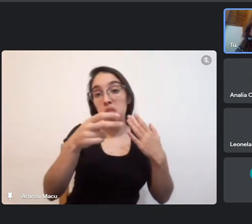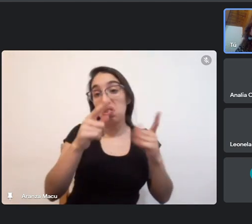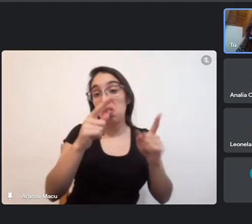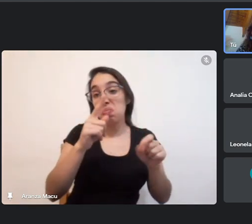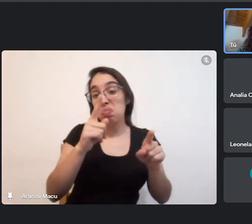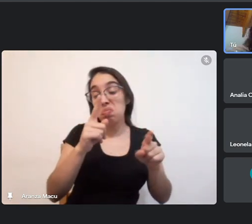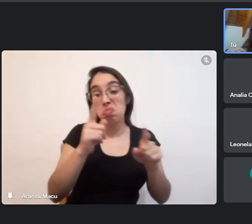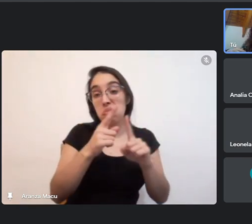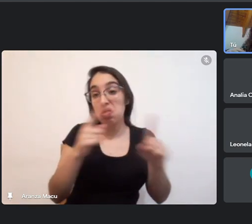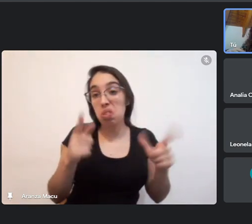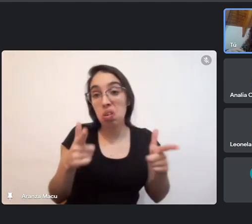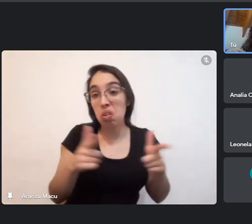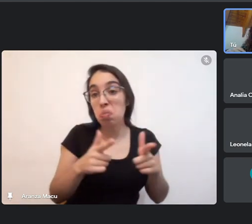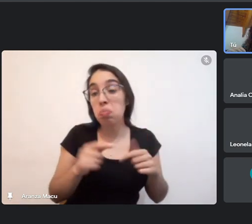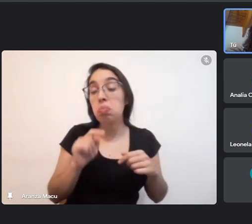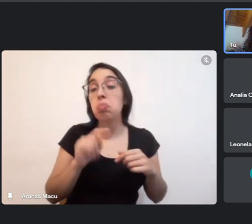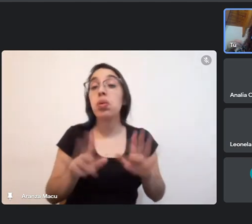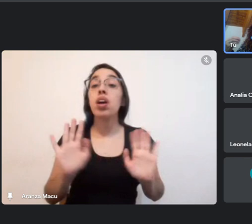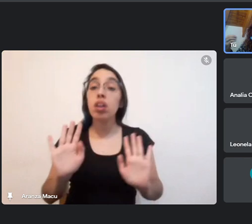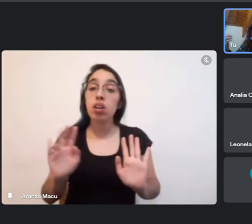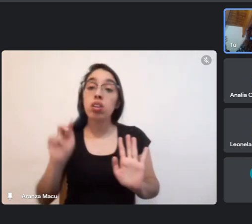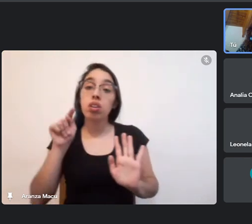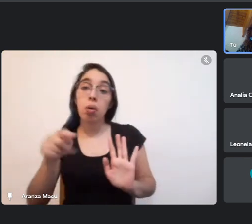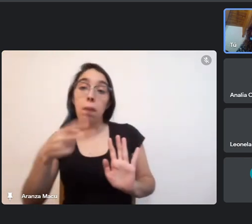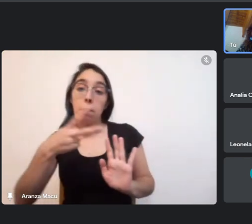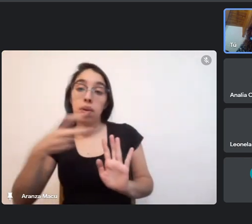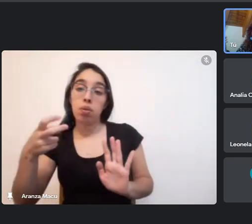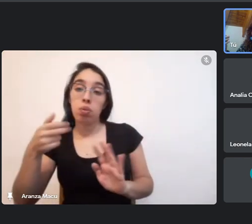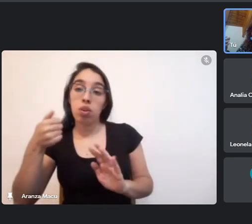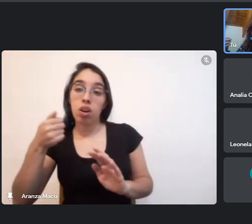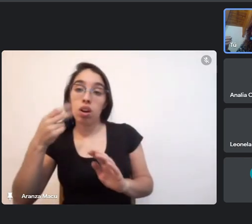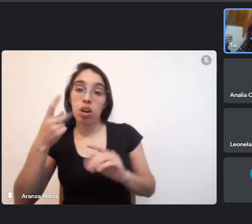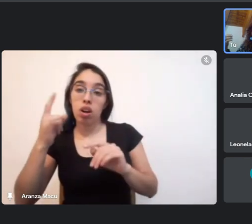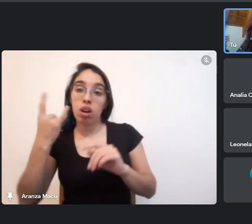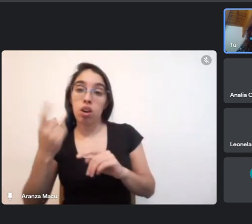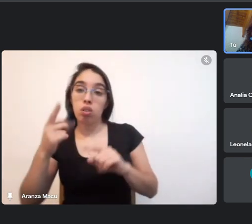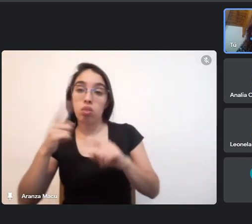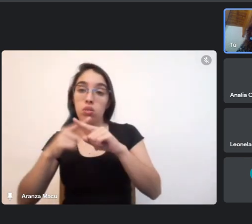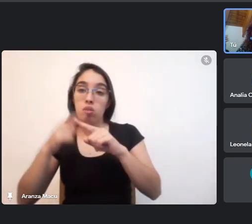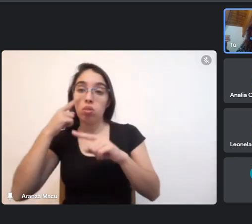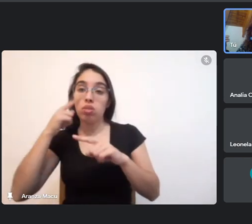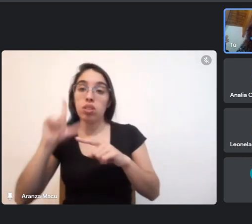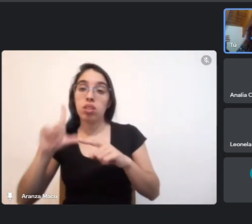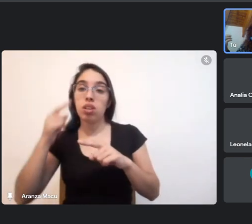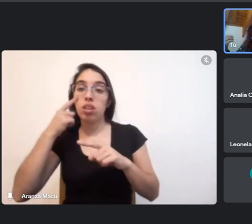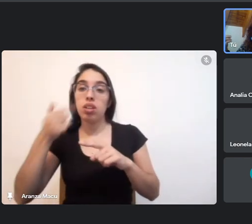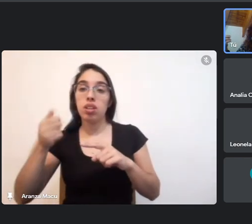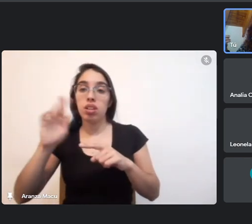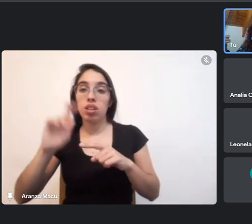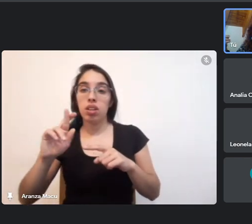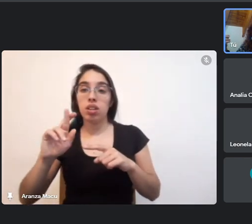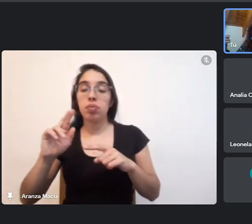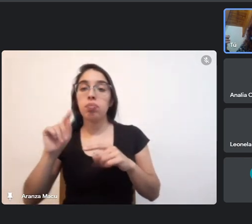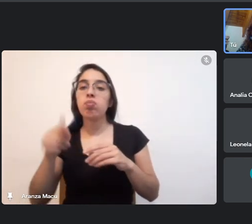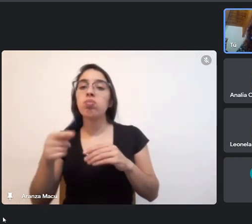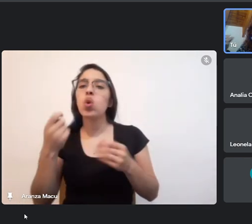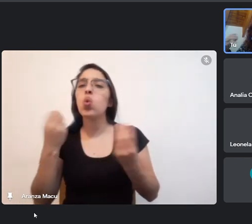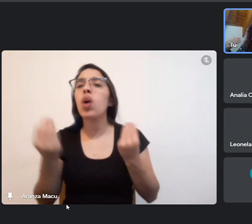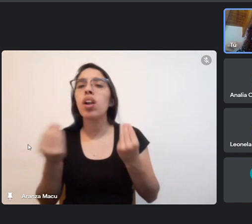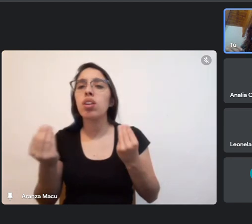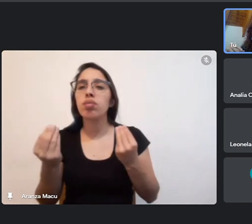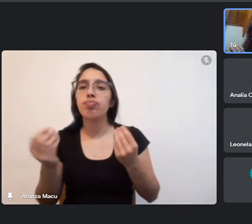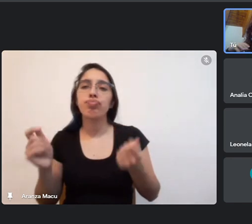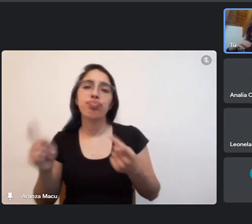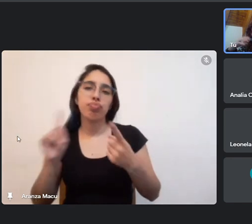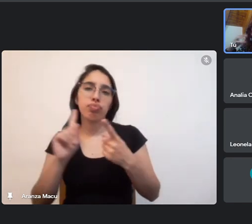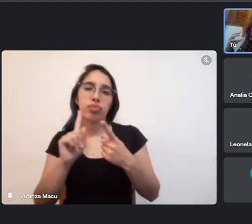y el verbo principal. El verbo auxiliar es el verbo to be, have o do. Y en eso es